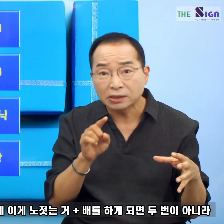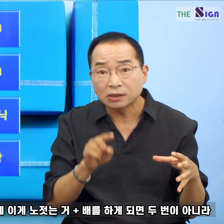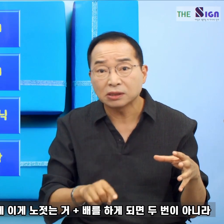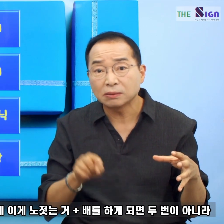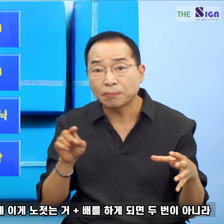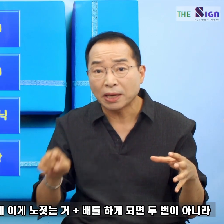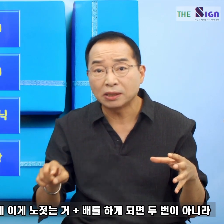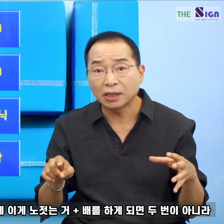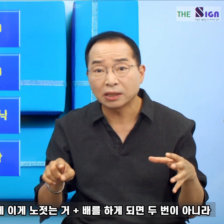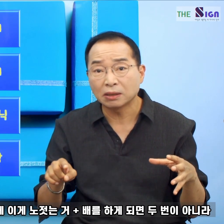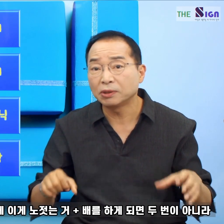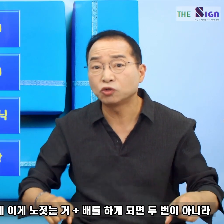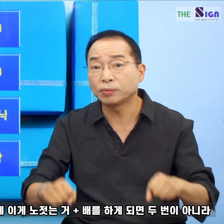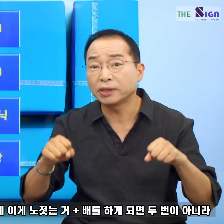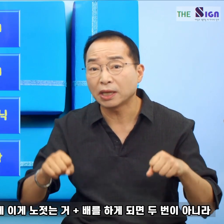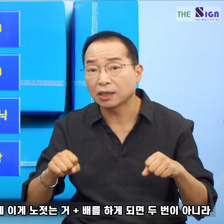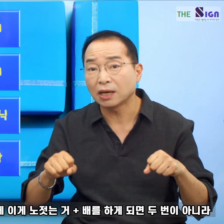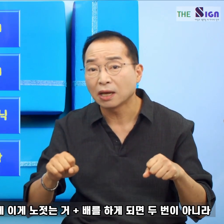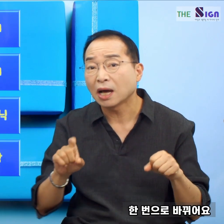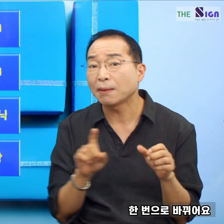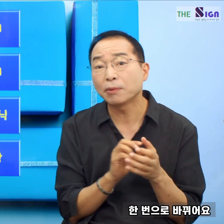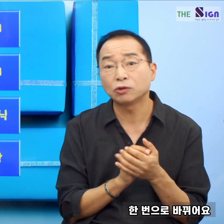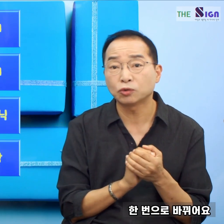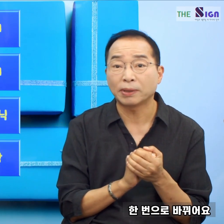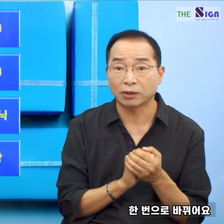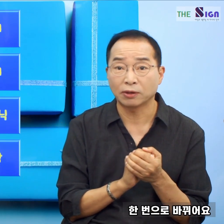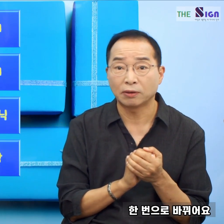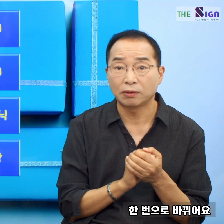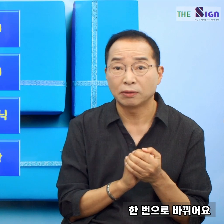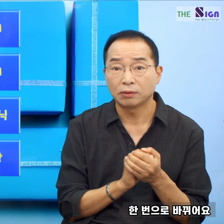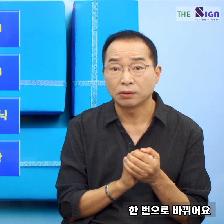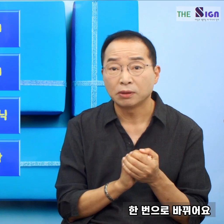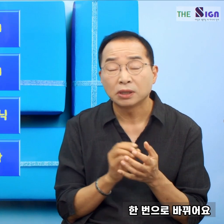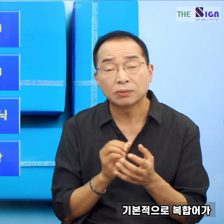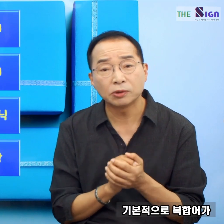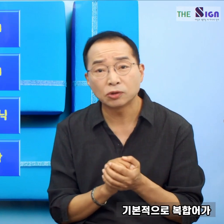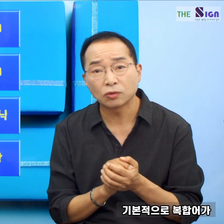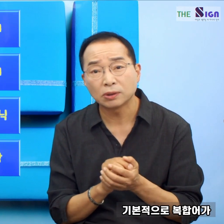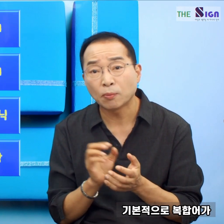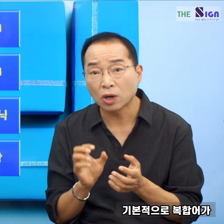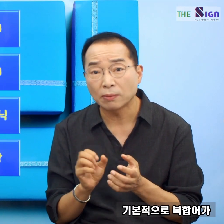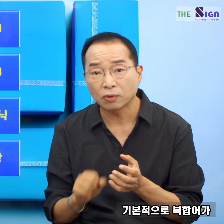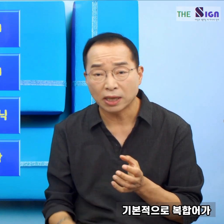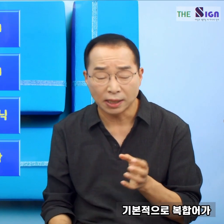플러스 배를 하게 되면 두 번이 아니라 한 번은 좀 바뀌어요. 기본적으로 이제 복합어가